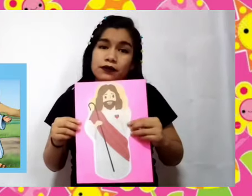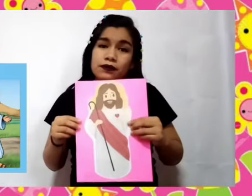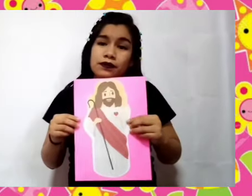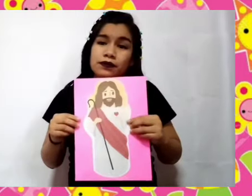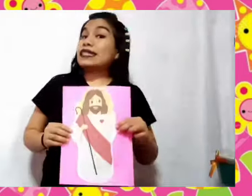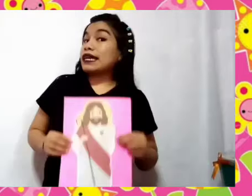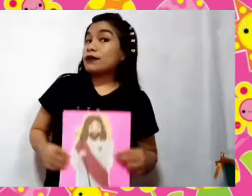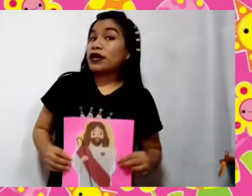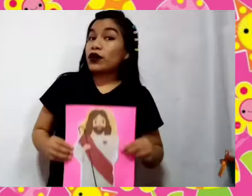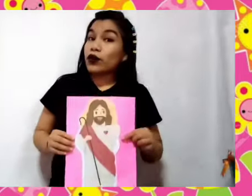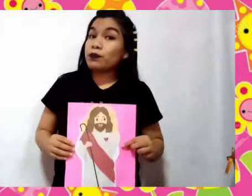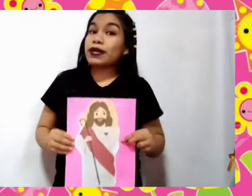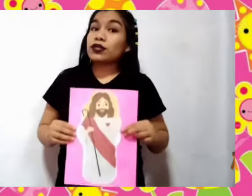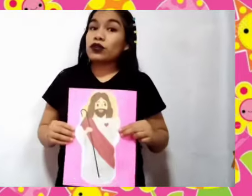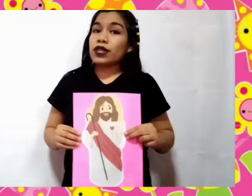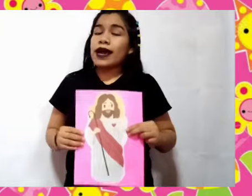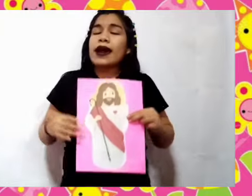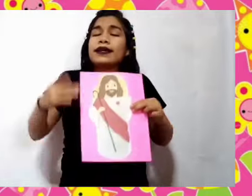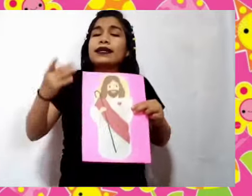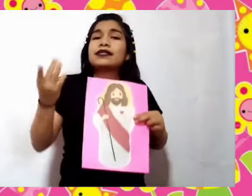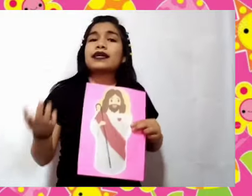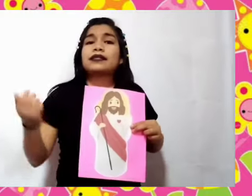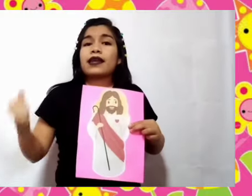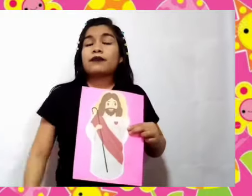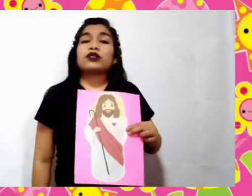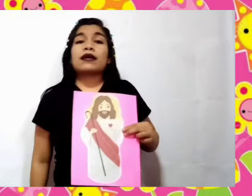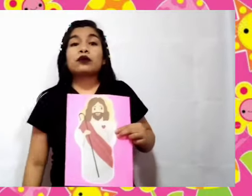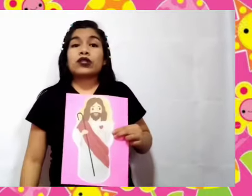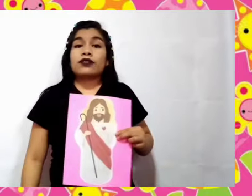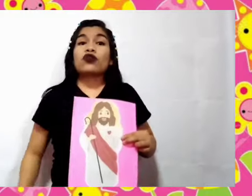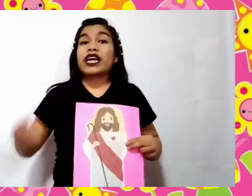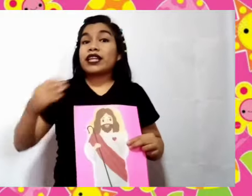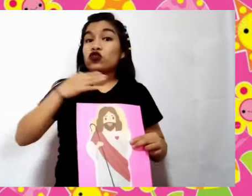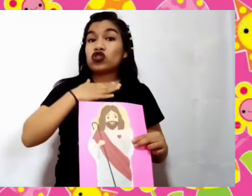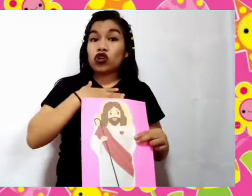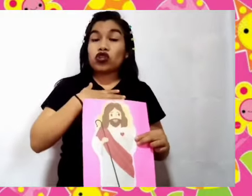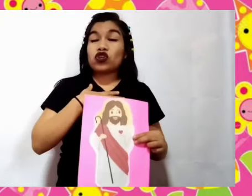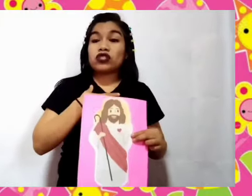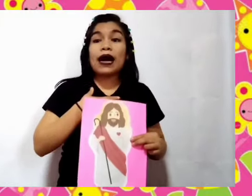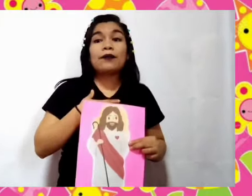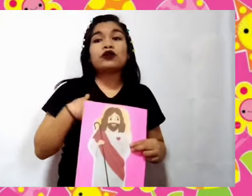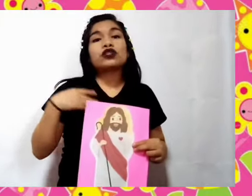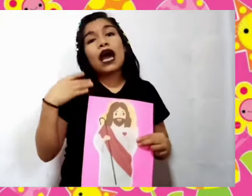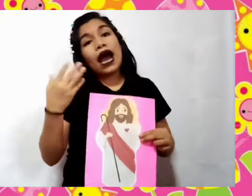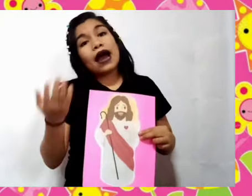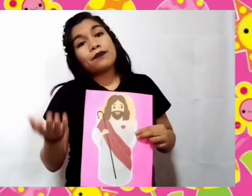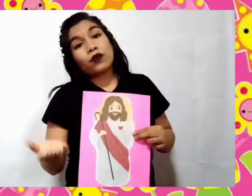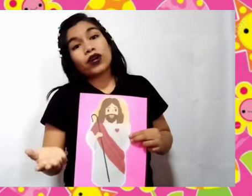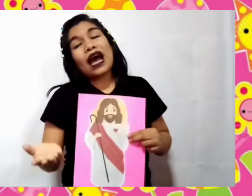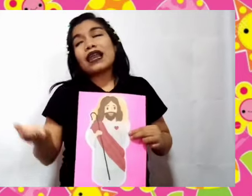ayudar, ser mejor persona. Y así estaremos demostrando que nosotros damos amor